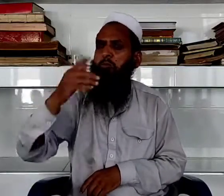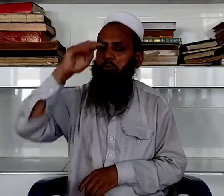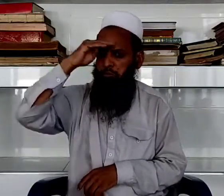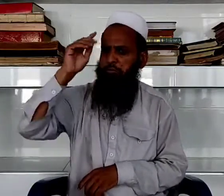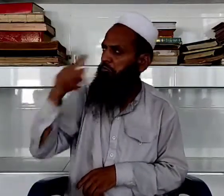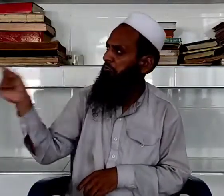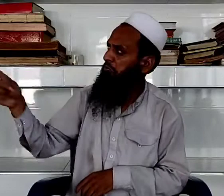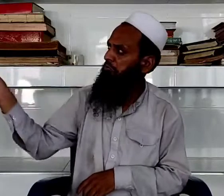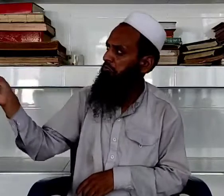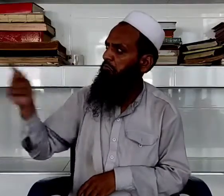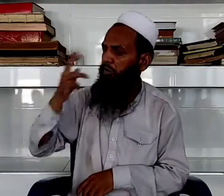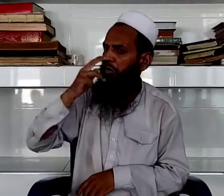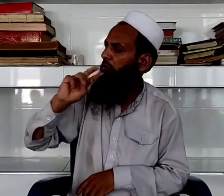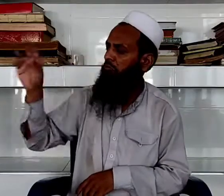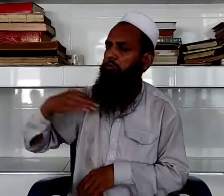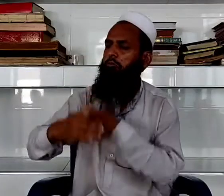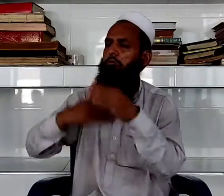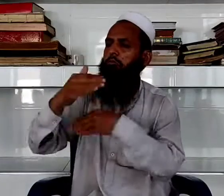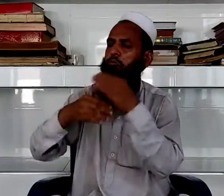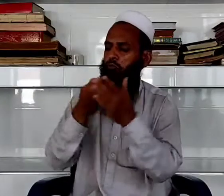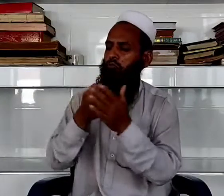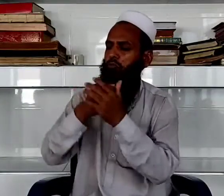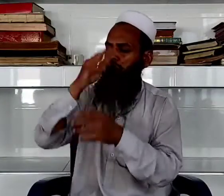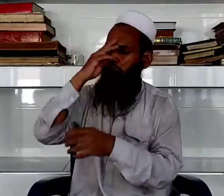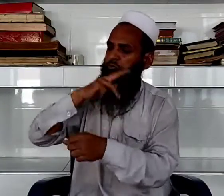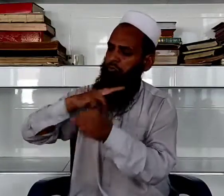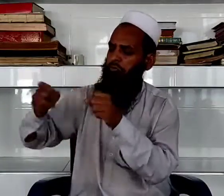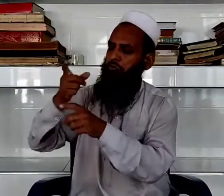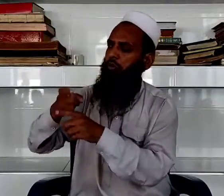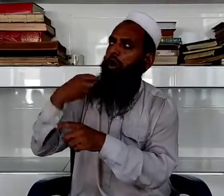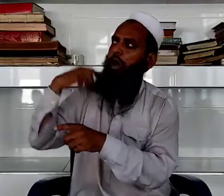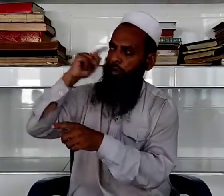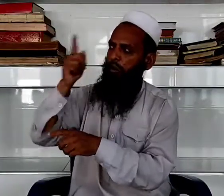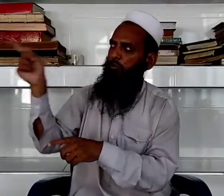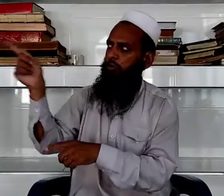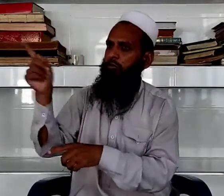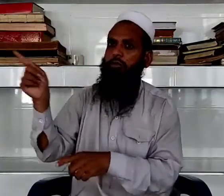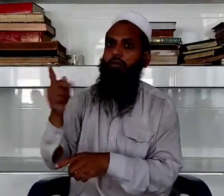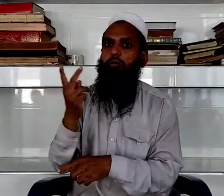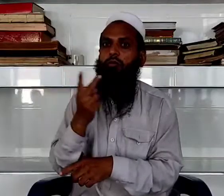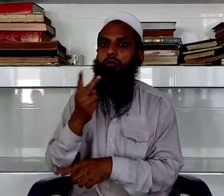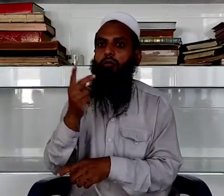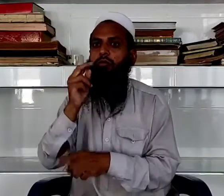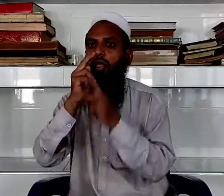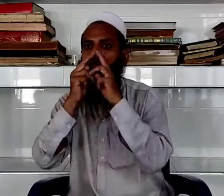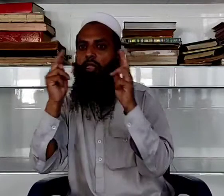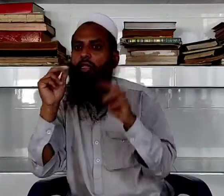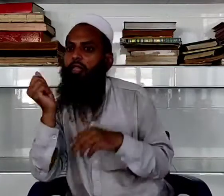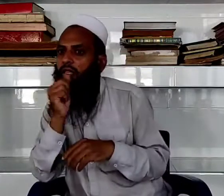ਨਾਮ ਫਾਤਿਮਾ ਹੈ, ਇੱਕ ਬੇਟੀ ਦਾ ਨਾਮ ਉਮਾਮਾ ਹੈ, ਇੱਕ ਬੇਟੀ ਦਾ ਨਾਮ ਖਦੀਜਾ ਹੈ, ਇੱਕ ਬੇਟੀ ਦਾ ਨਾਮ ਉਮੁਲ ਕਿਰਾਮ ਹੈ, ਔਰ